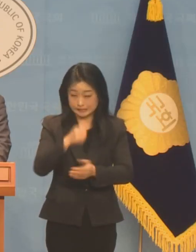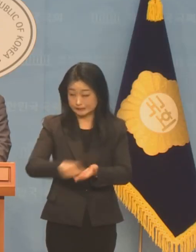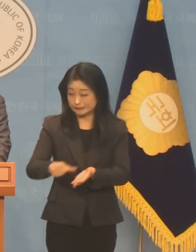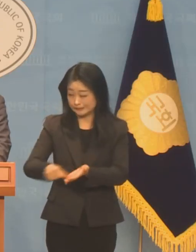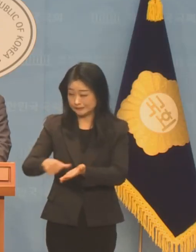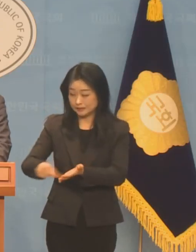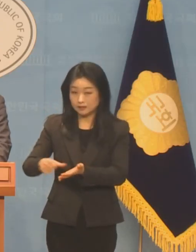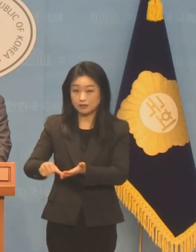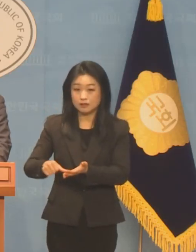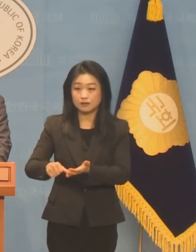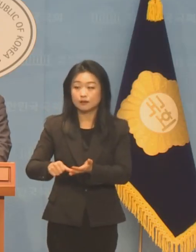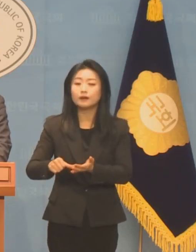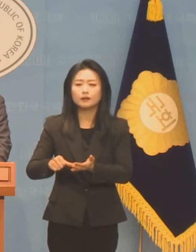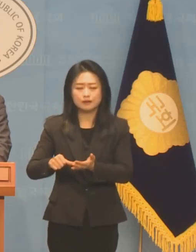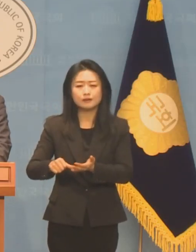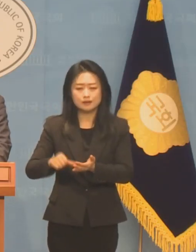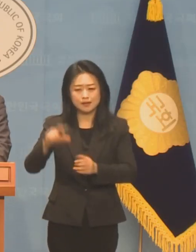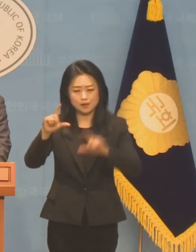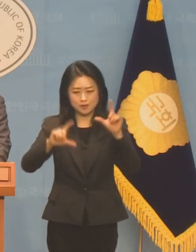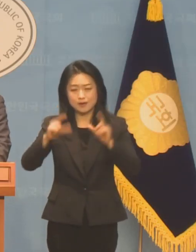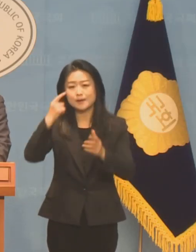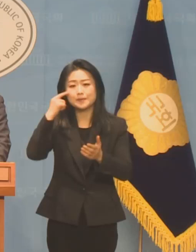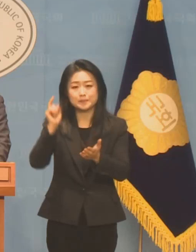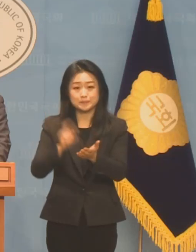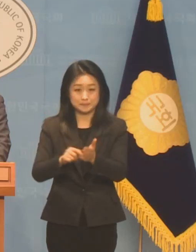파기했다는 정황이 드러난 것입니다.